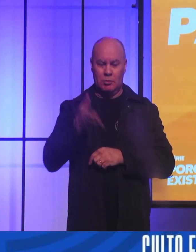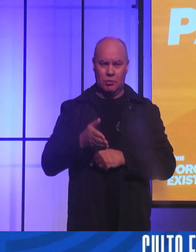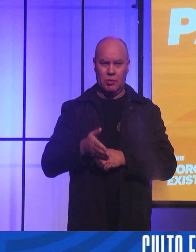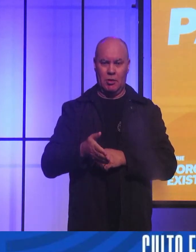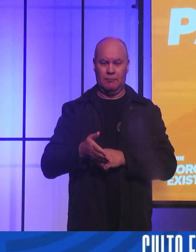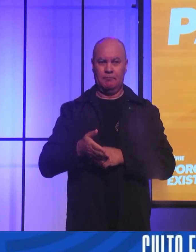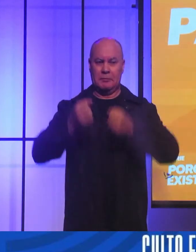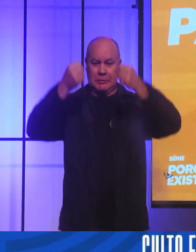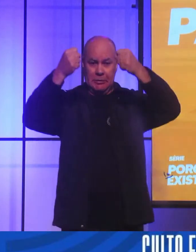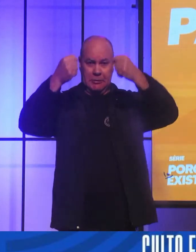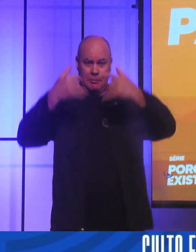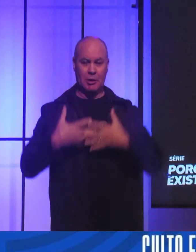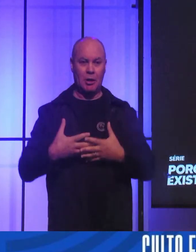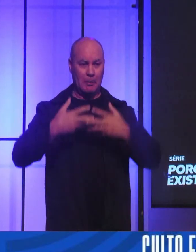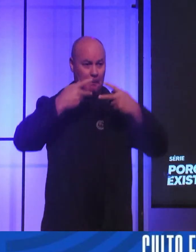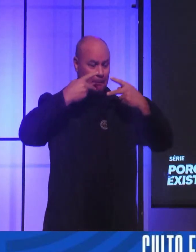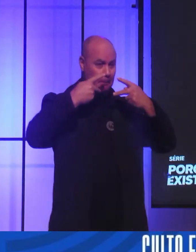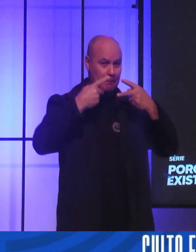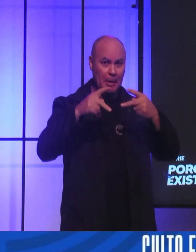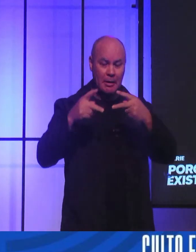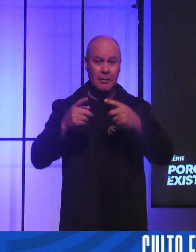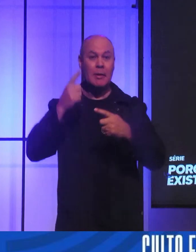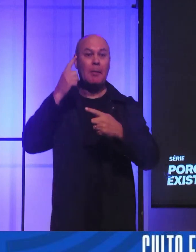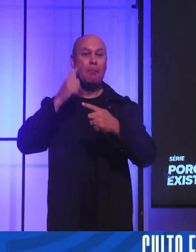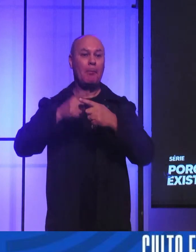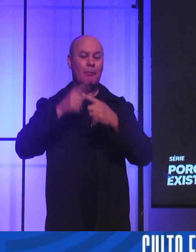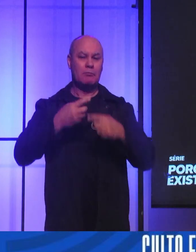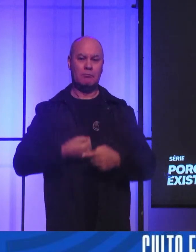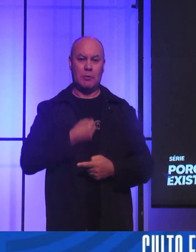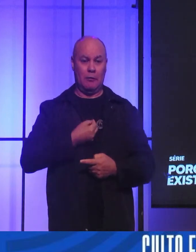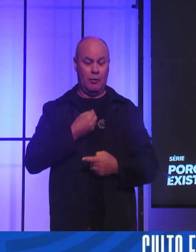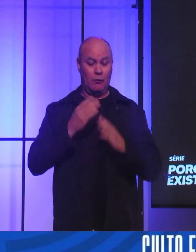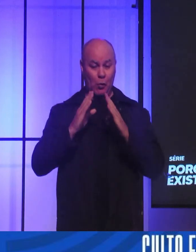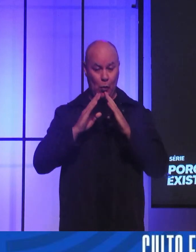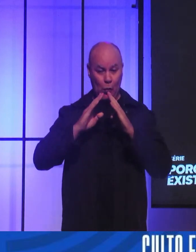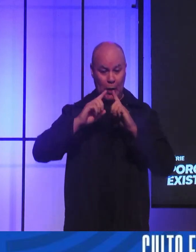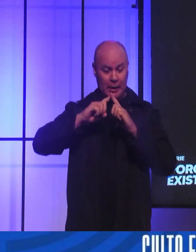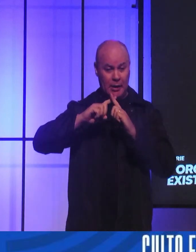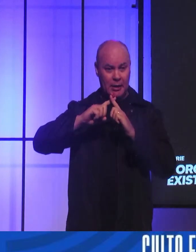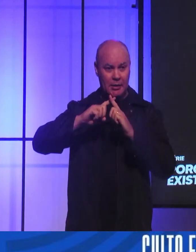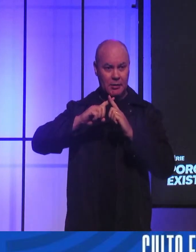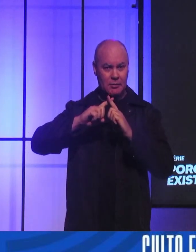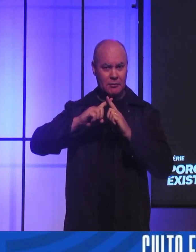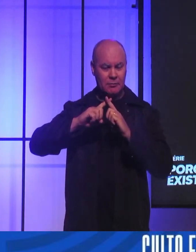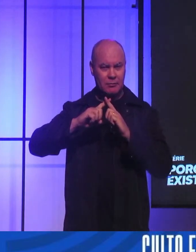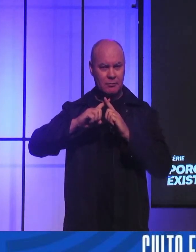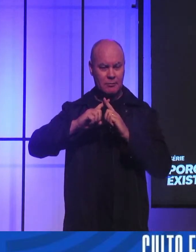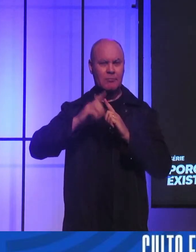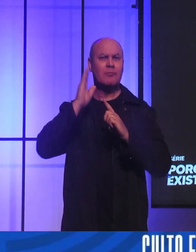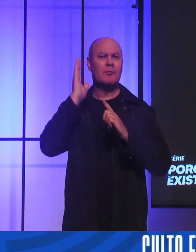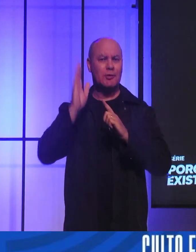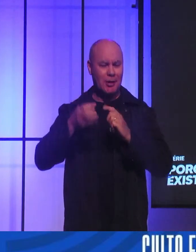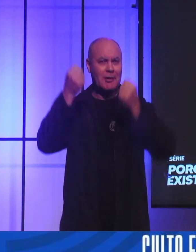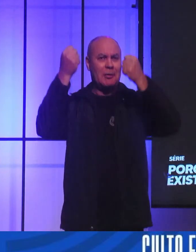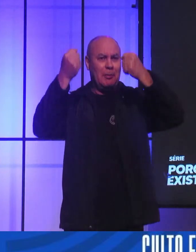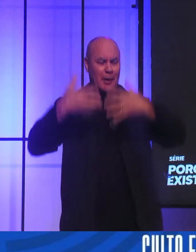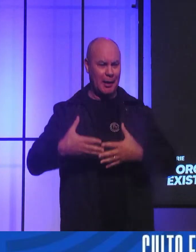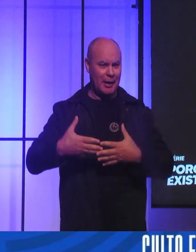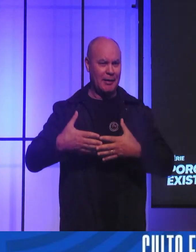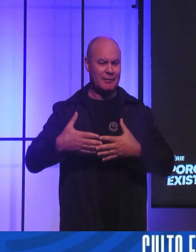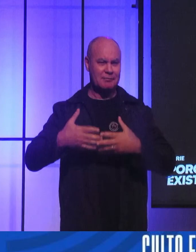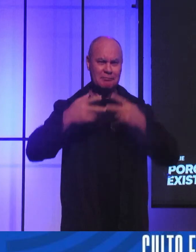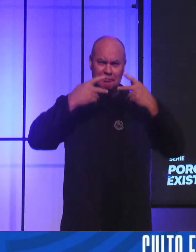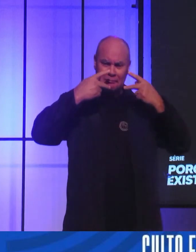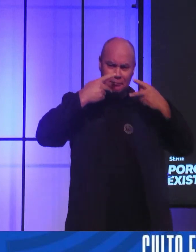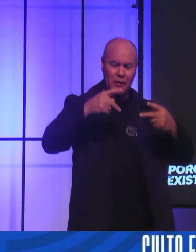qual existimos como igreja. E eu tenho falado aqui em todos os cultos, todas as mensagens, que a Igreja Batista Filadélfia